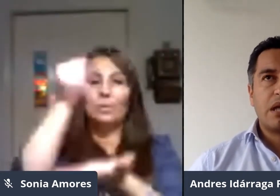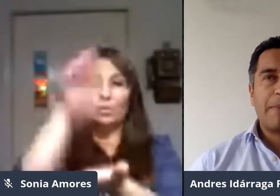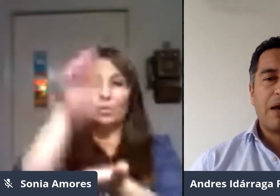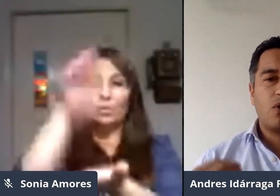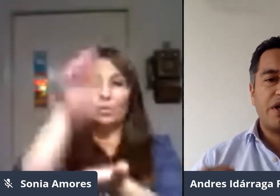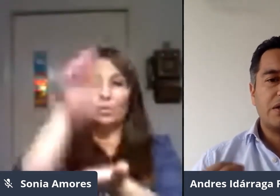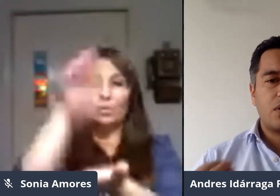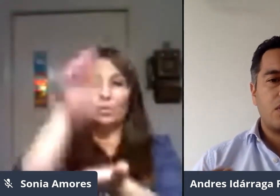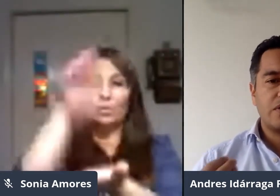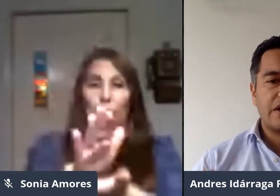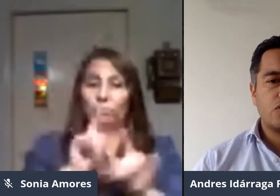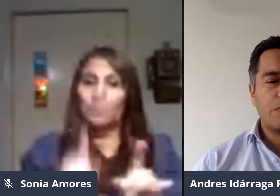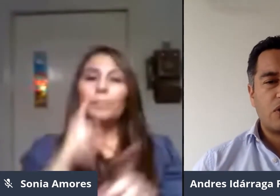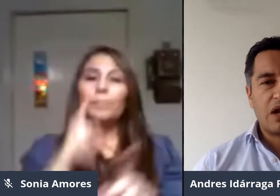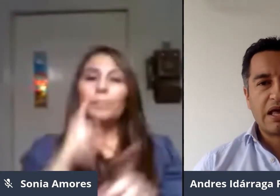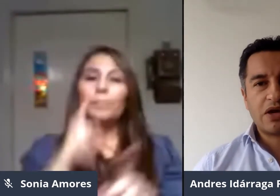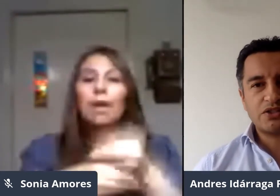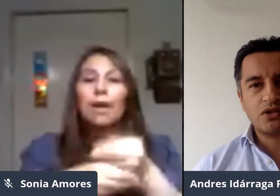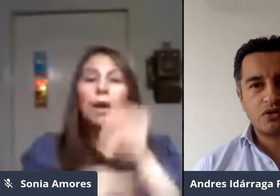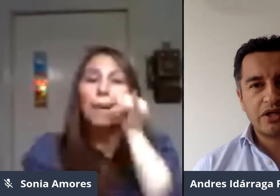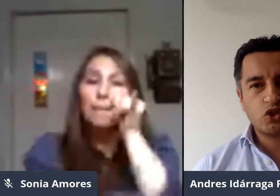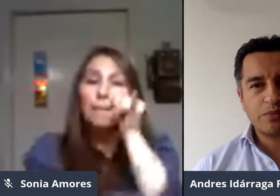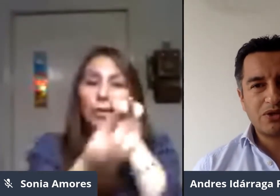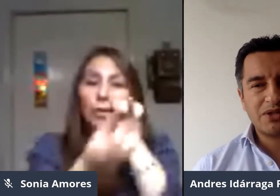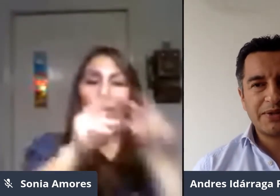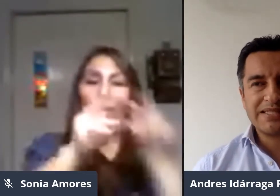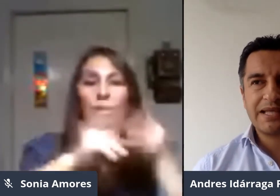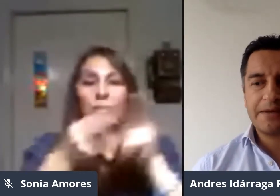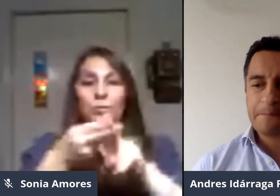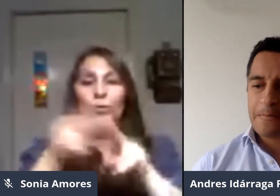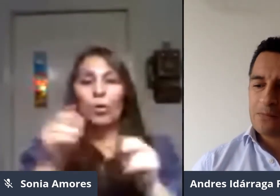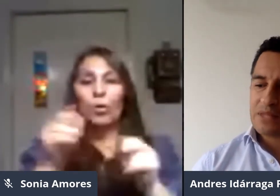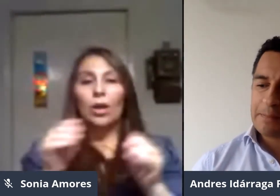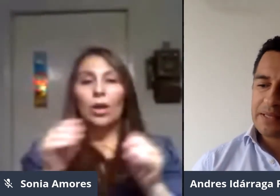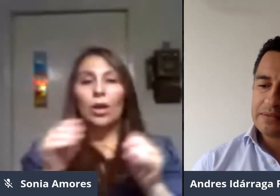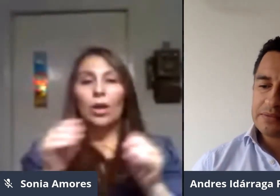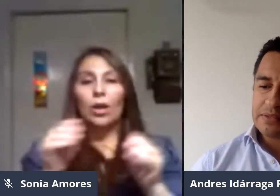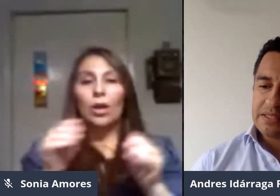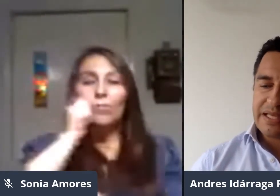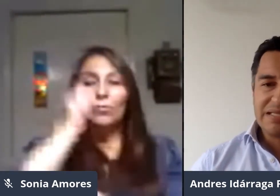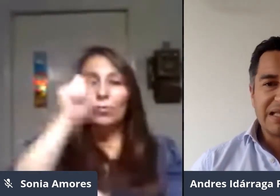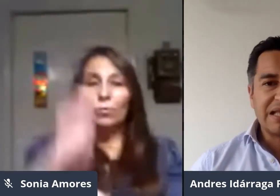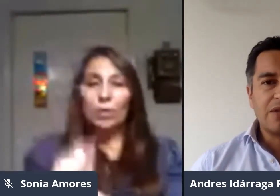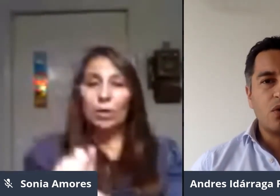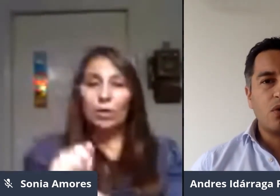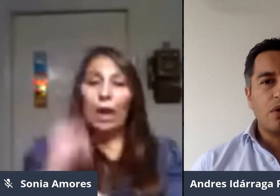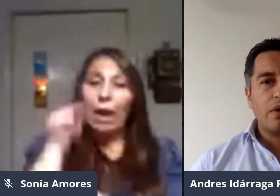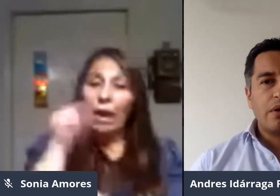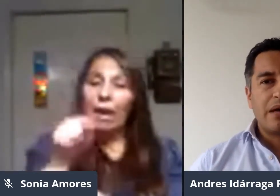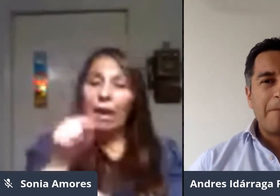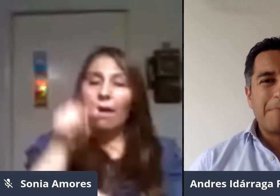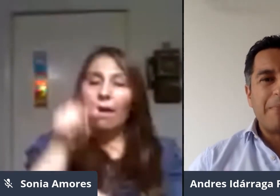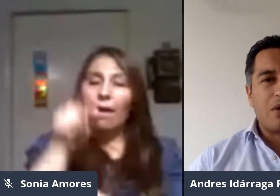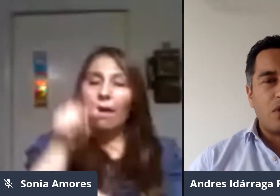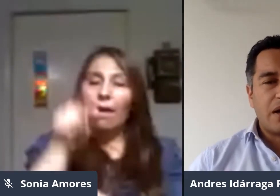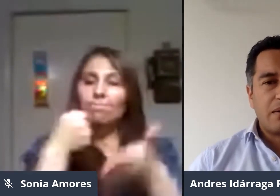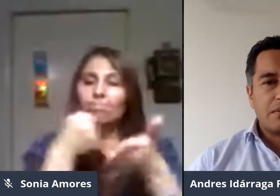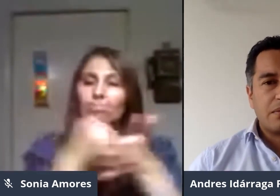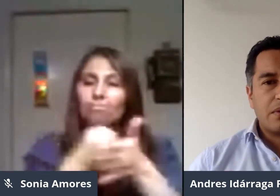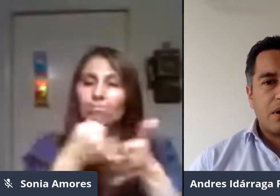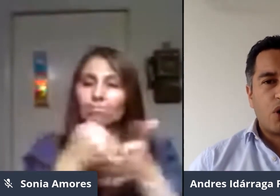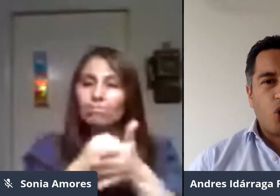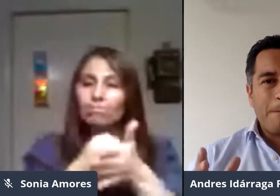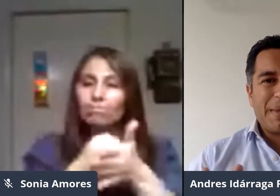eso, la pedagogía en torno a los derechos humanos, la educación de los derechos humanos, debería estar también intentando, en primer